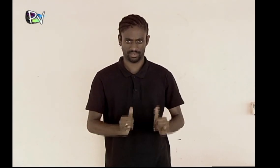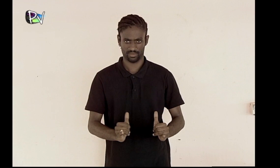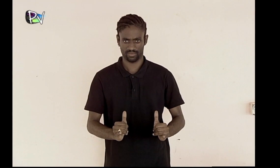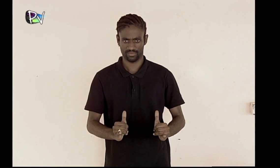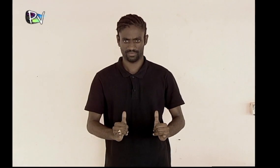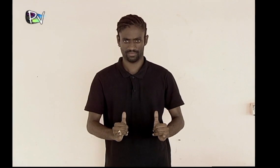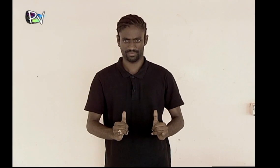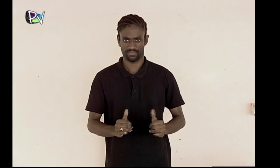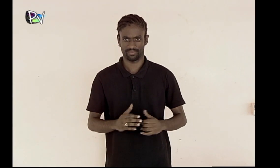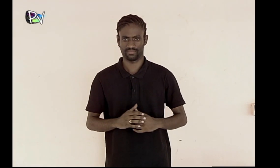Asseyez-vous.